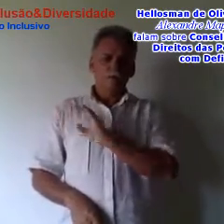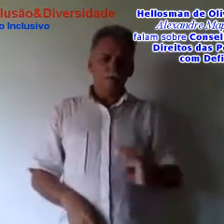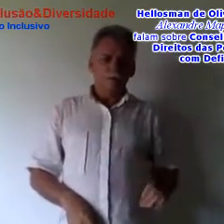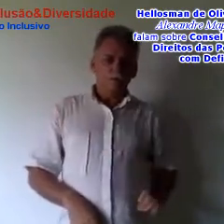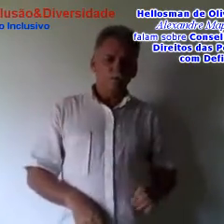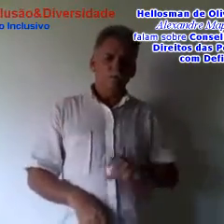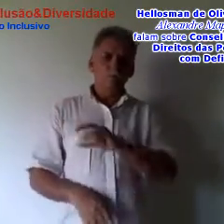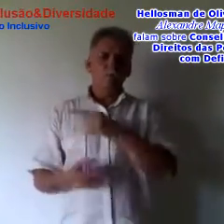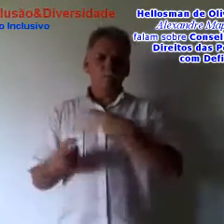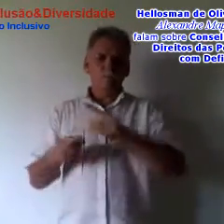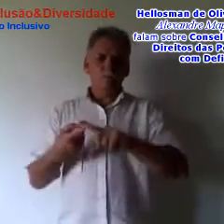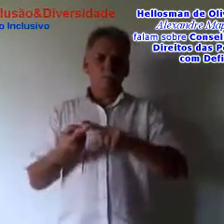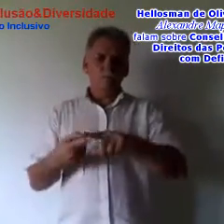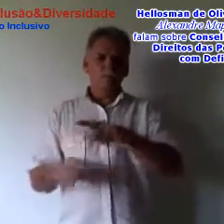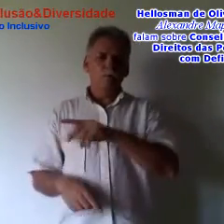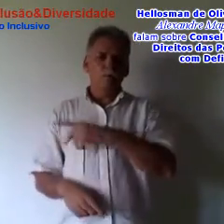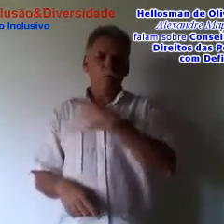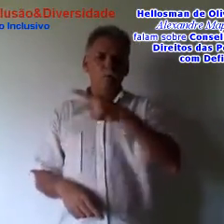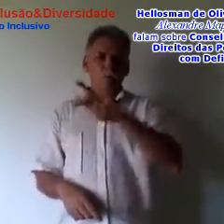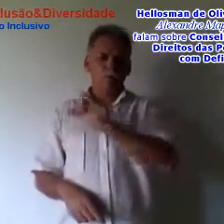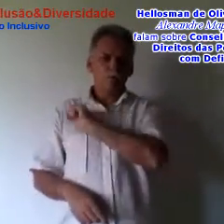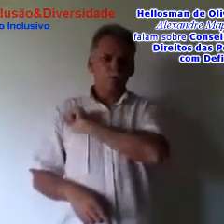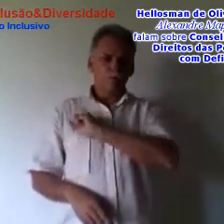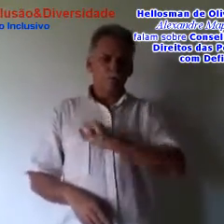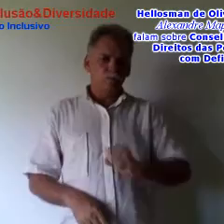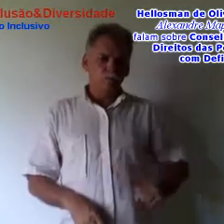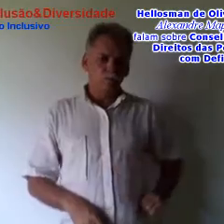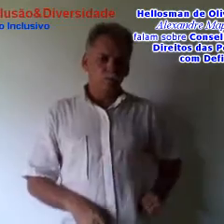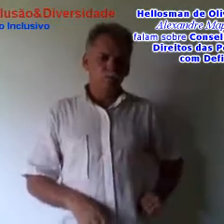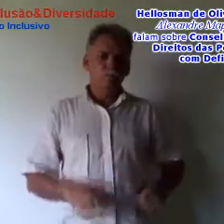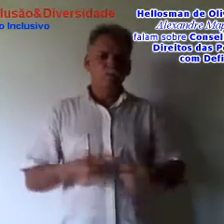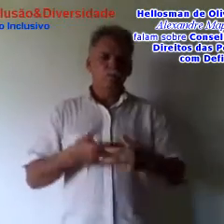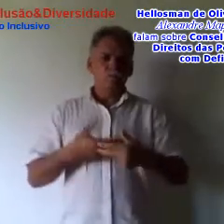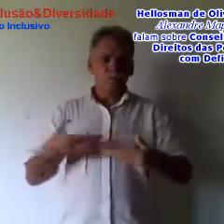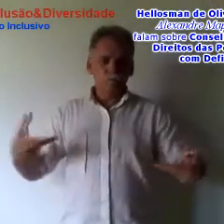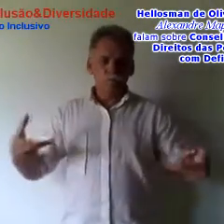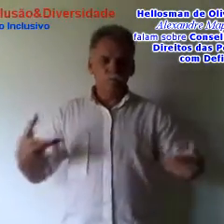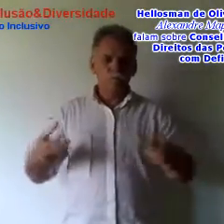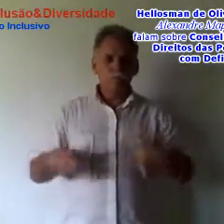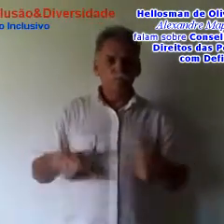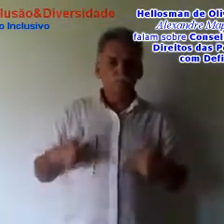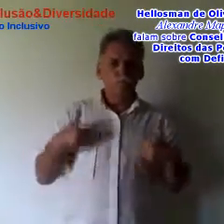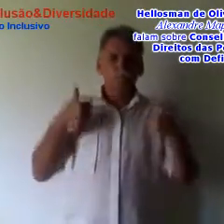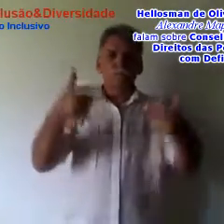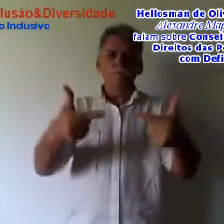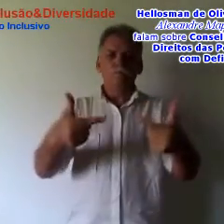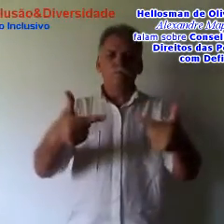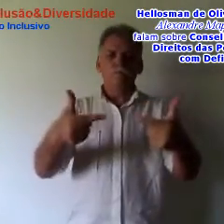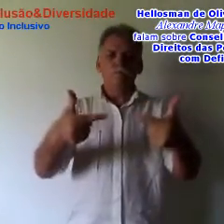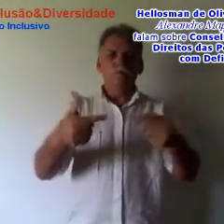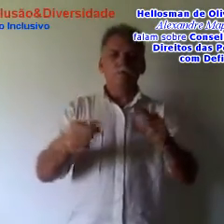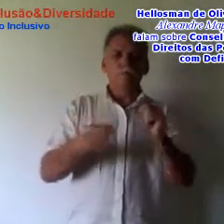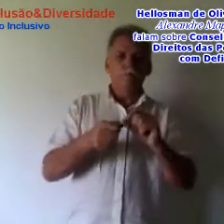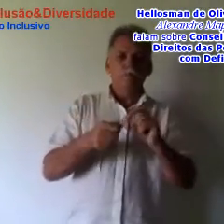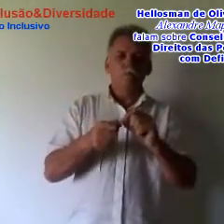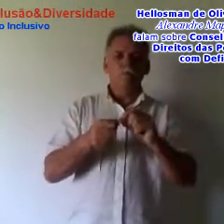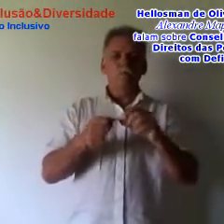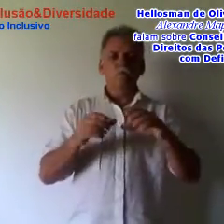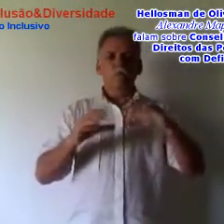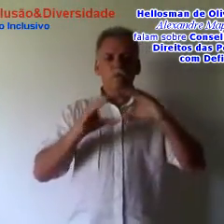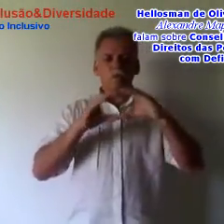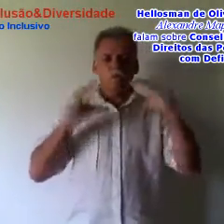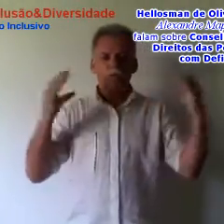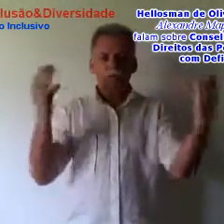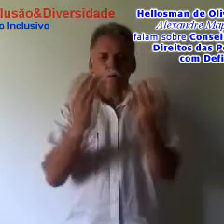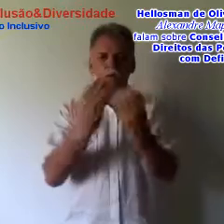Se empoderando naquele momento como base de luta, né? Que foi a aprovação da convenção. E tá